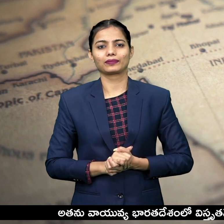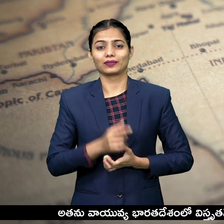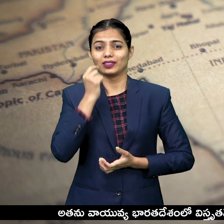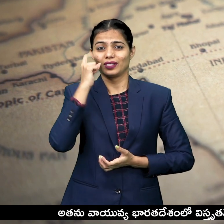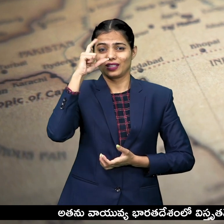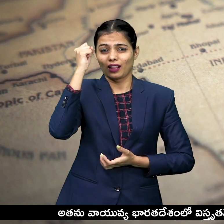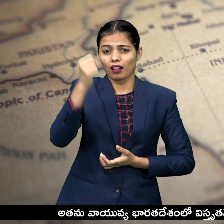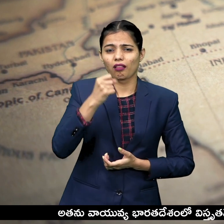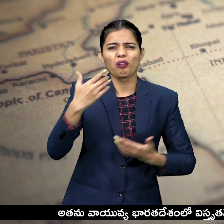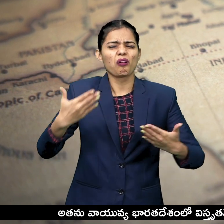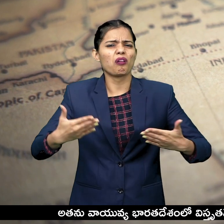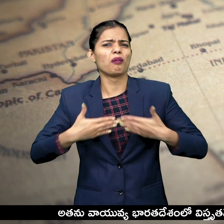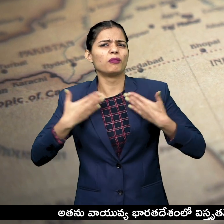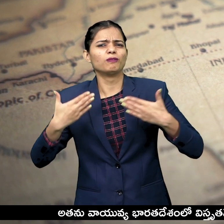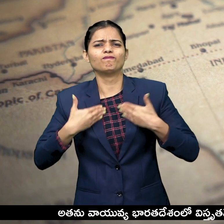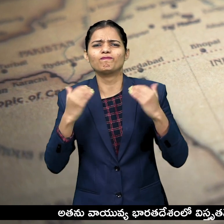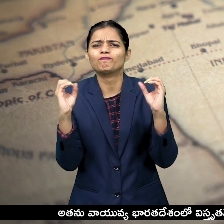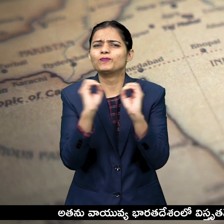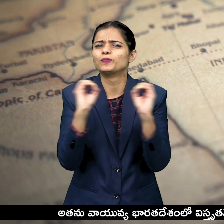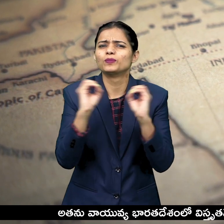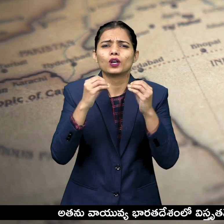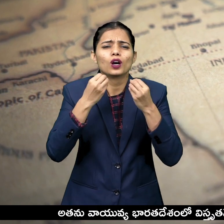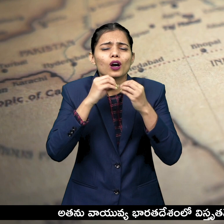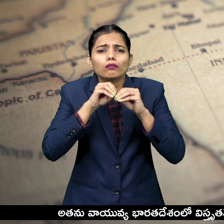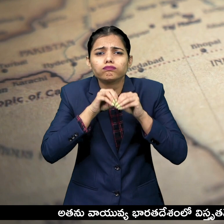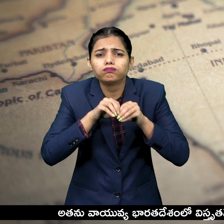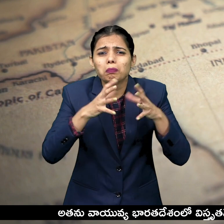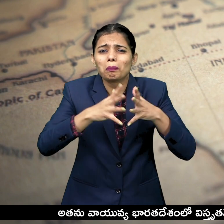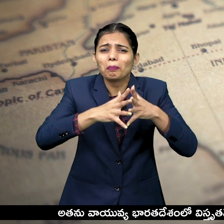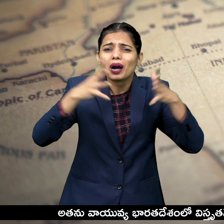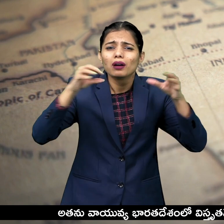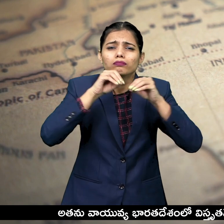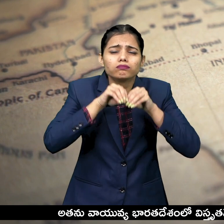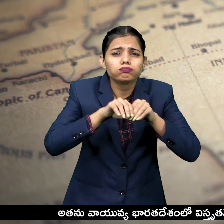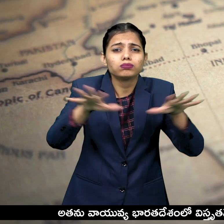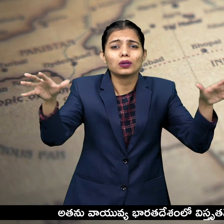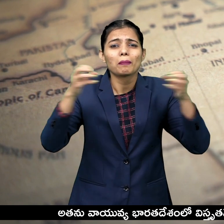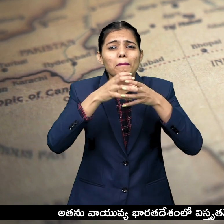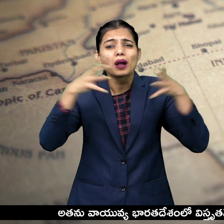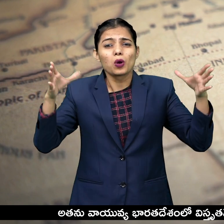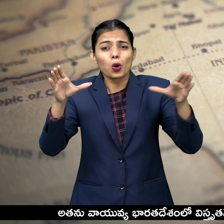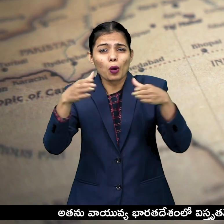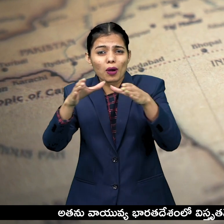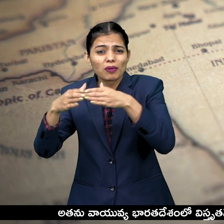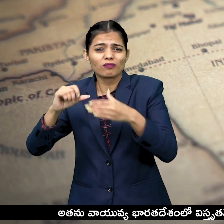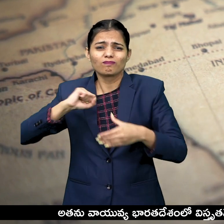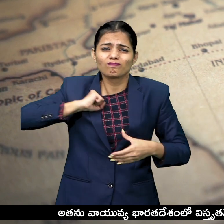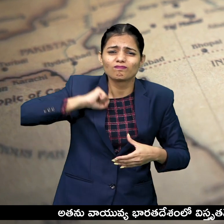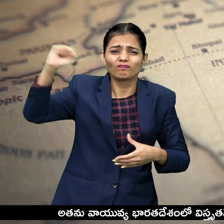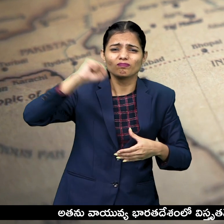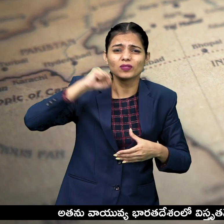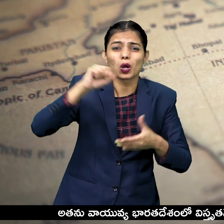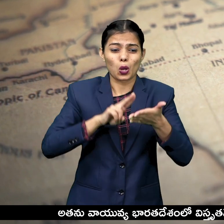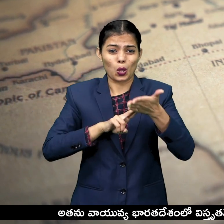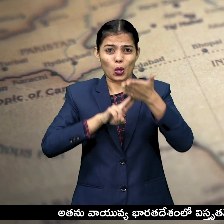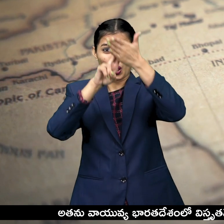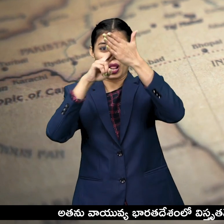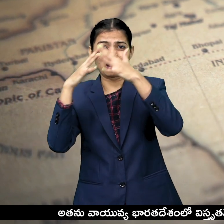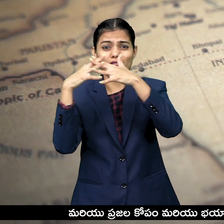అతను వాయువ్య భారతదేశంలో విస్తృతమైన మతపరమైన అల్లర్ల పట్ల అసంతృప్తిగా ఉన్నాడు